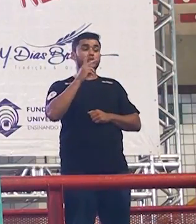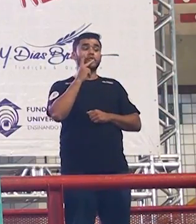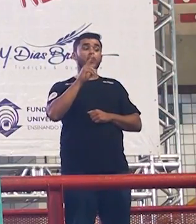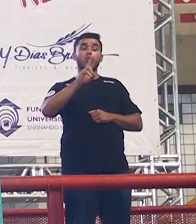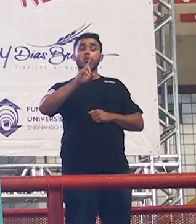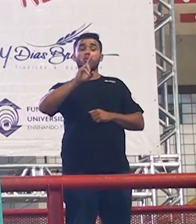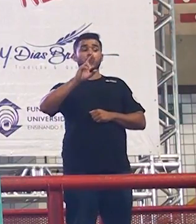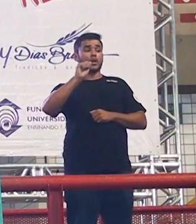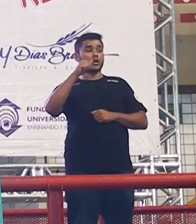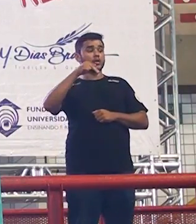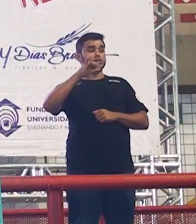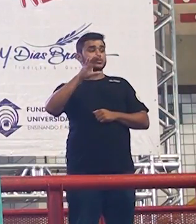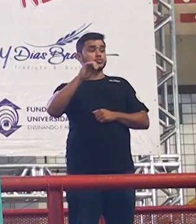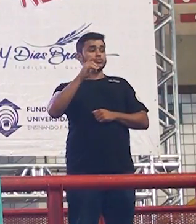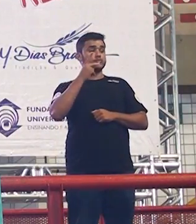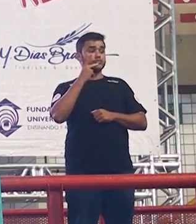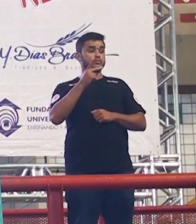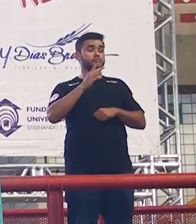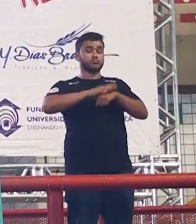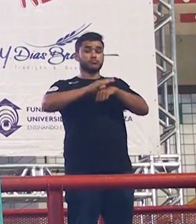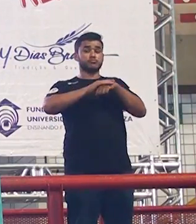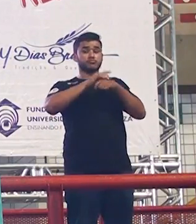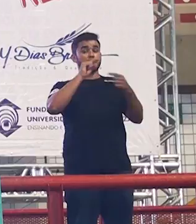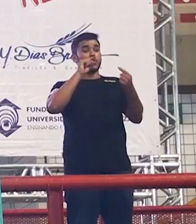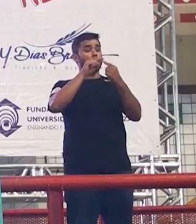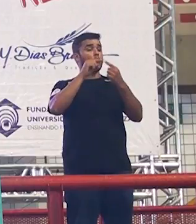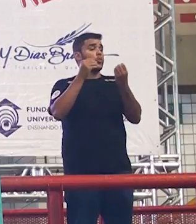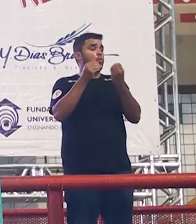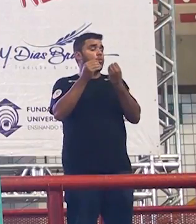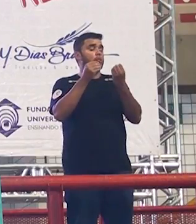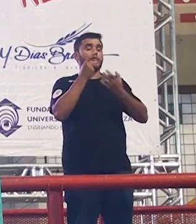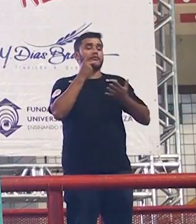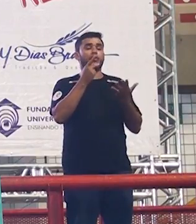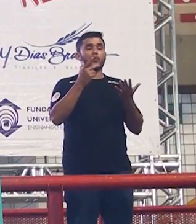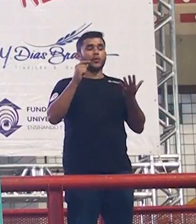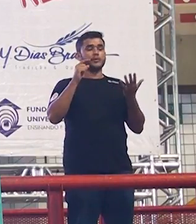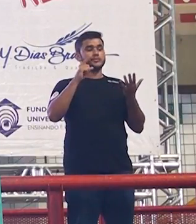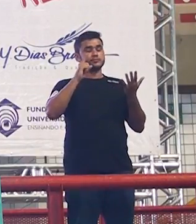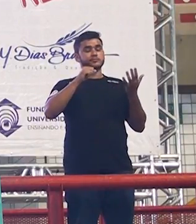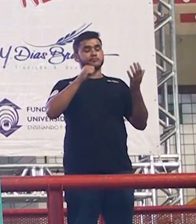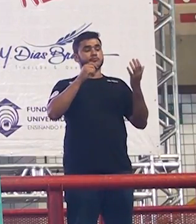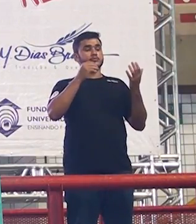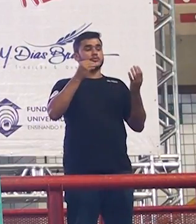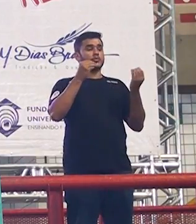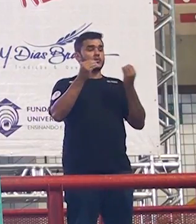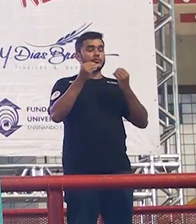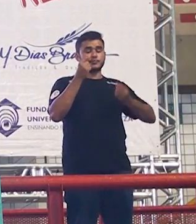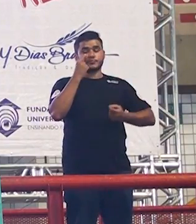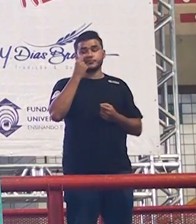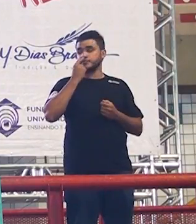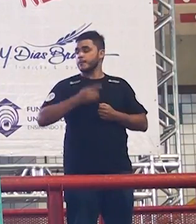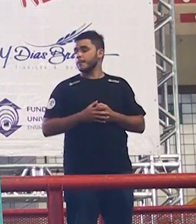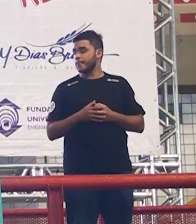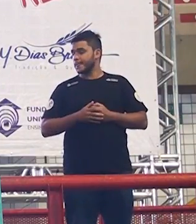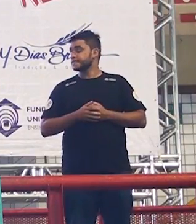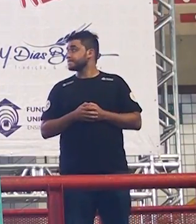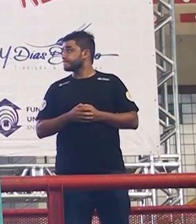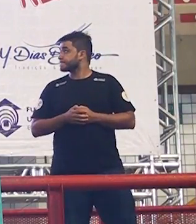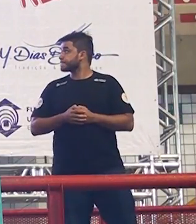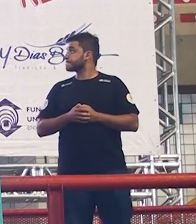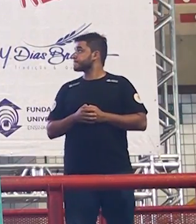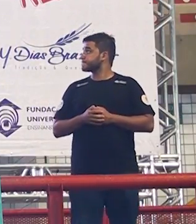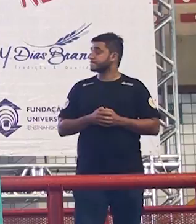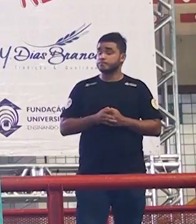rendimento a alcançar, uma meta. Dependendo do objetivo desse urânio, a meta é a seguinte, ó. Quando eu